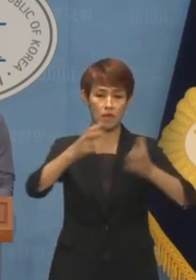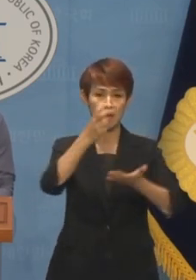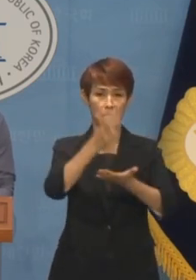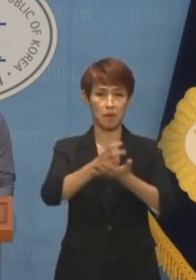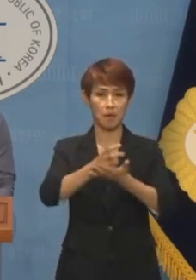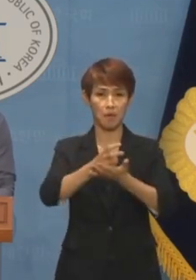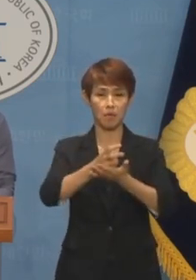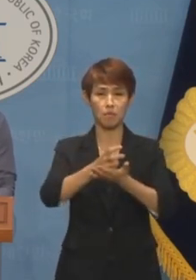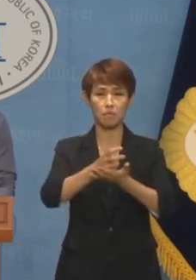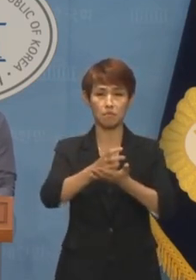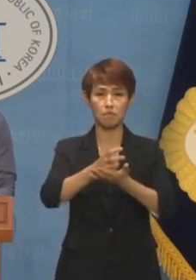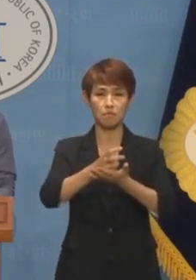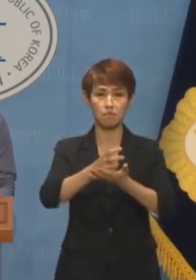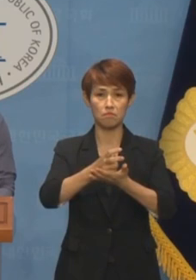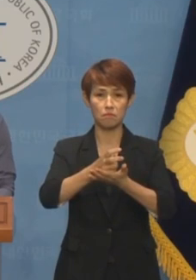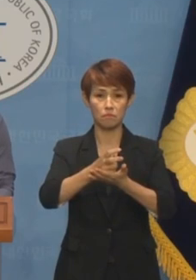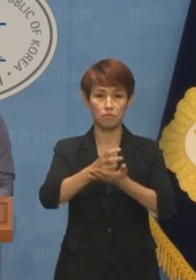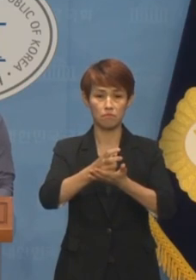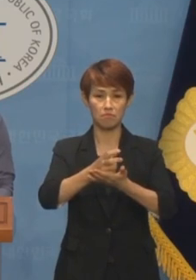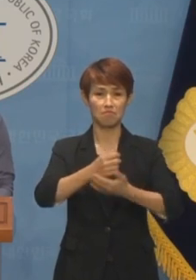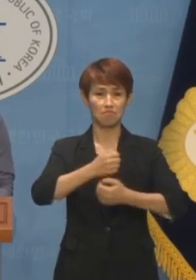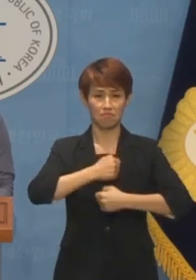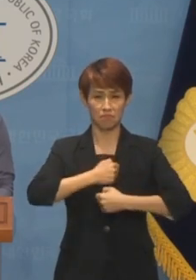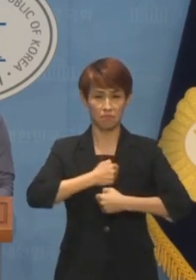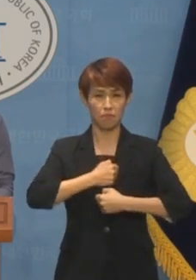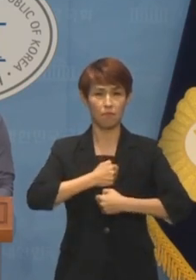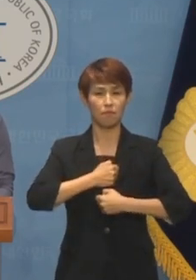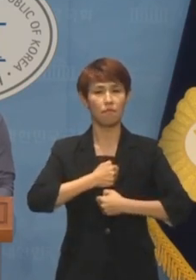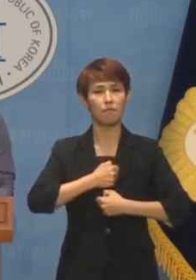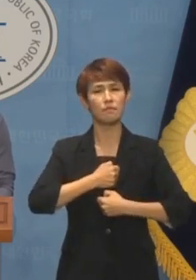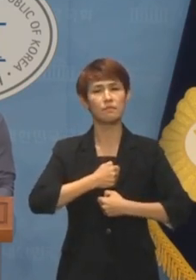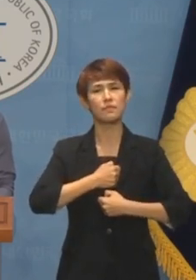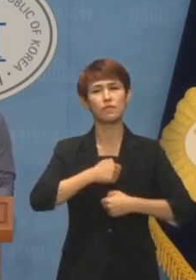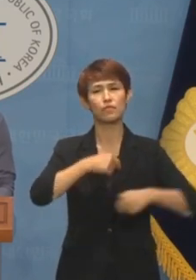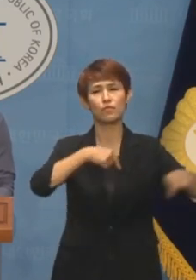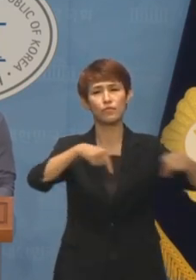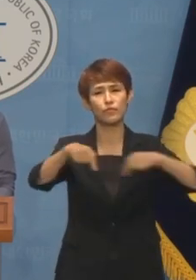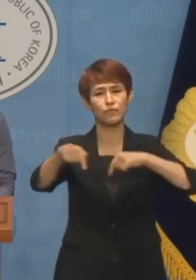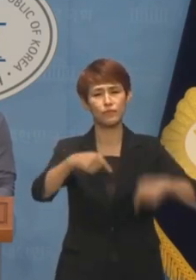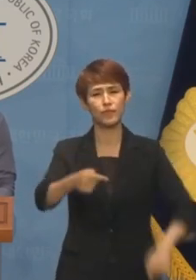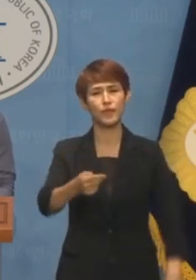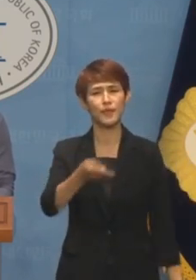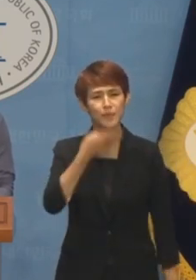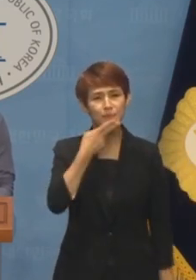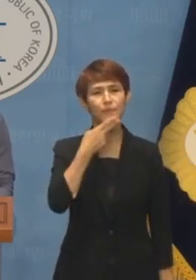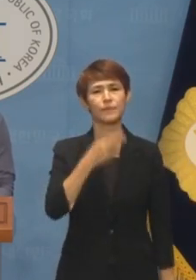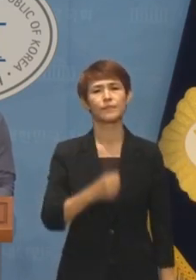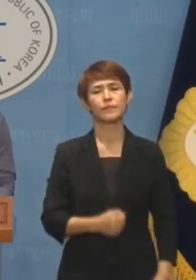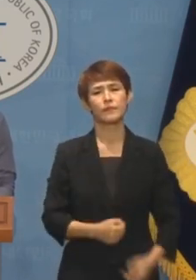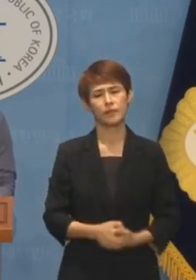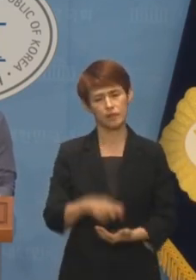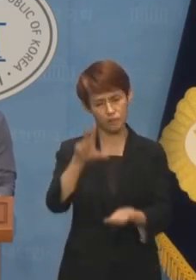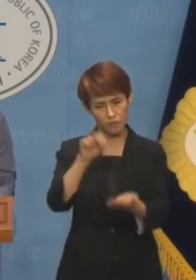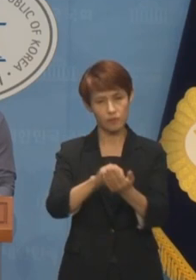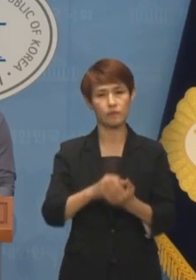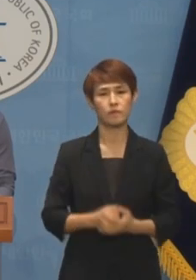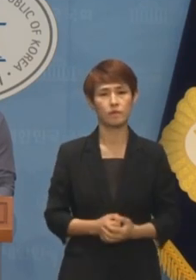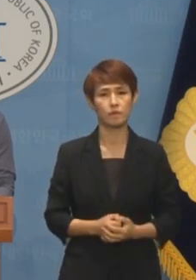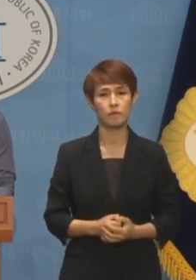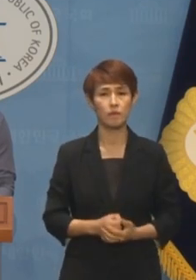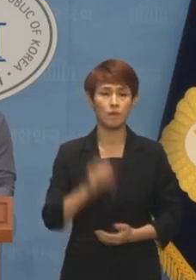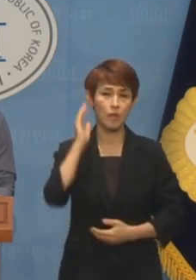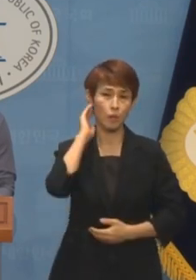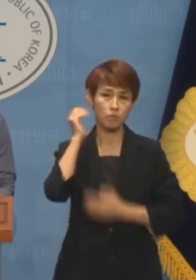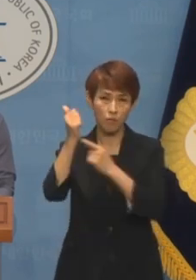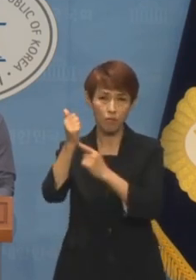정신에 입각한 제대로 된 법치주의는 아예 존재했던 적이 없는 셈입니다. 그럼에도